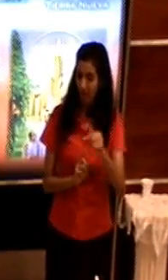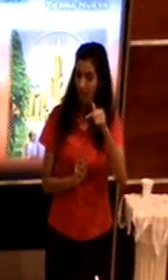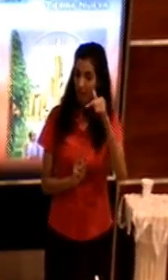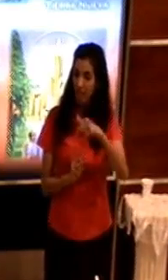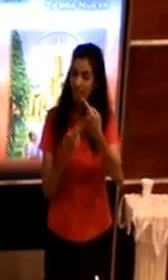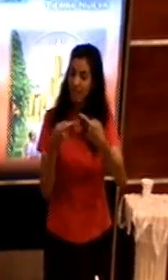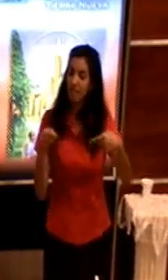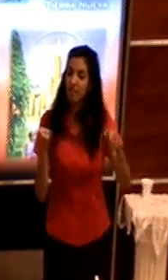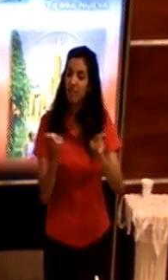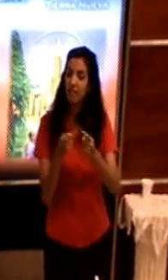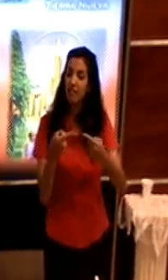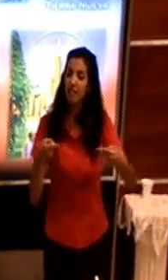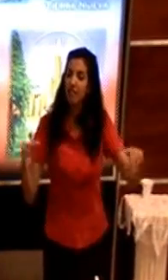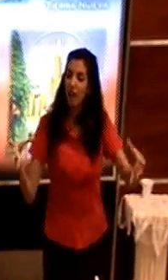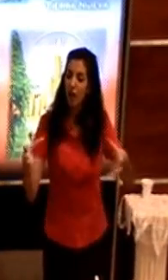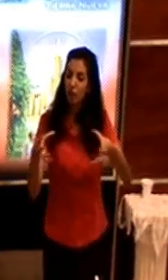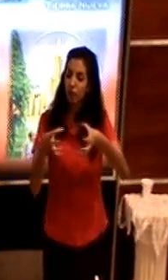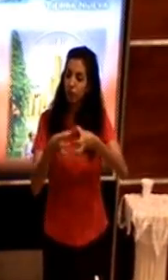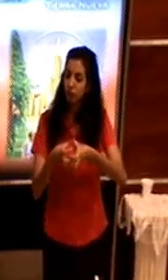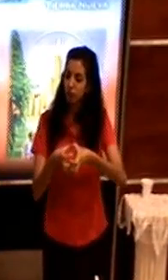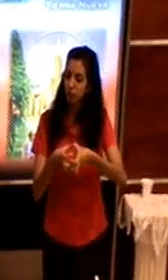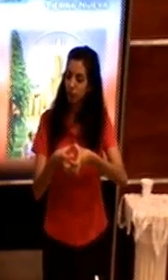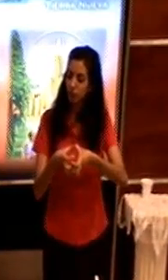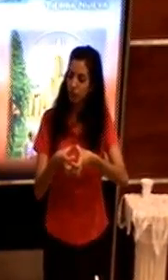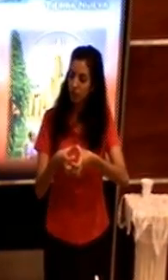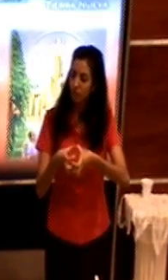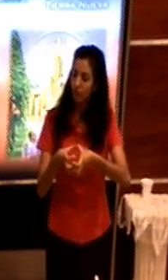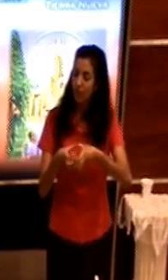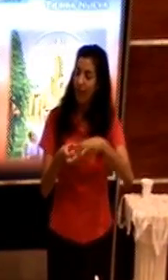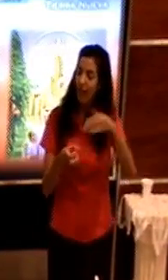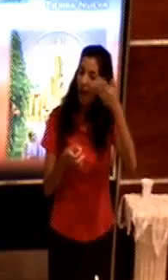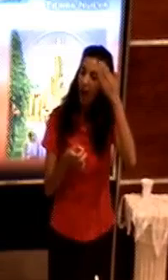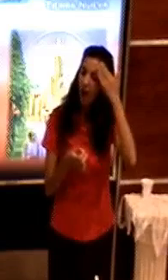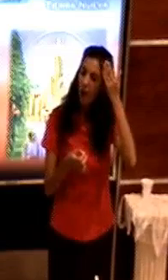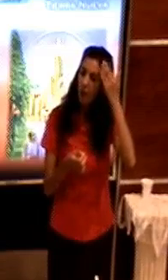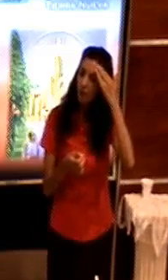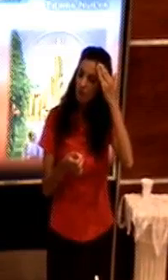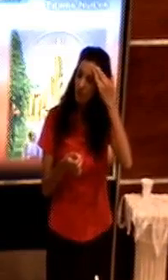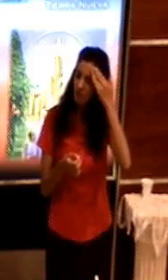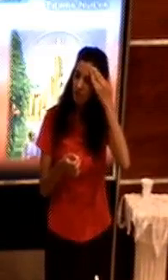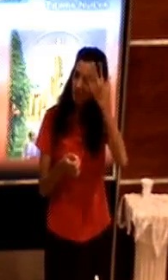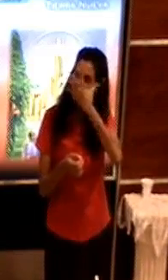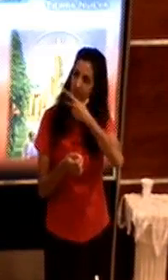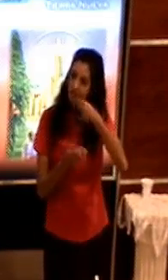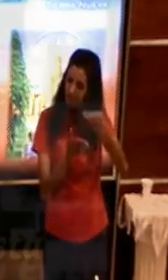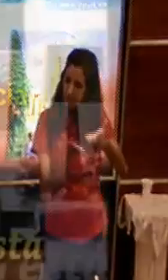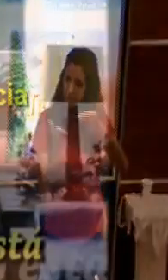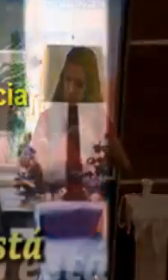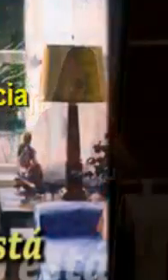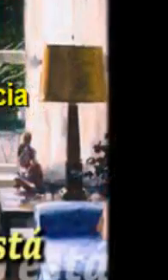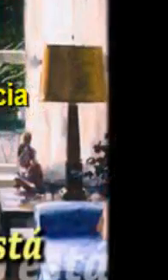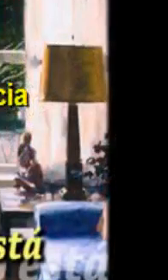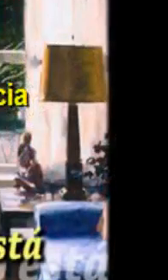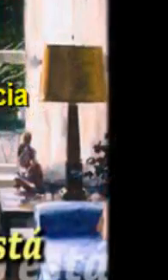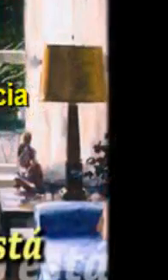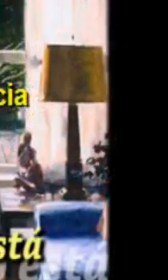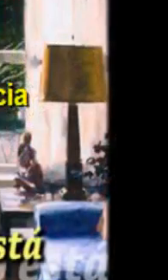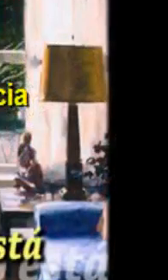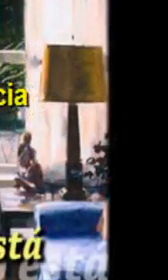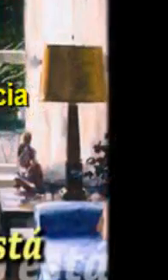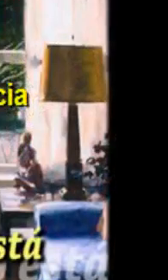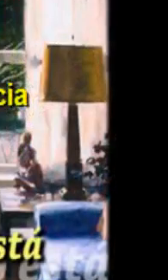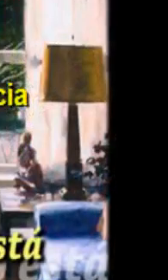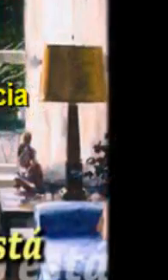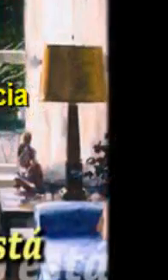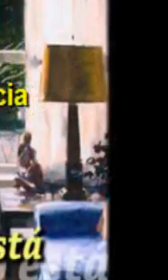cantar todos juntos. Él llama a nuestra conciencia. Vamos a ponernos de pie para cantar este